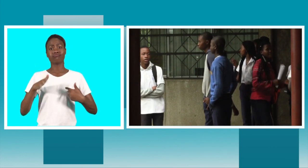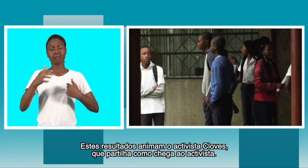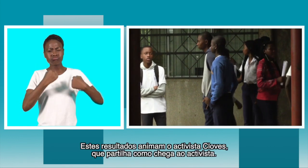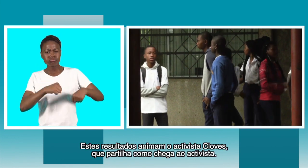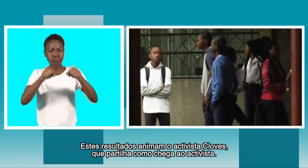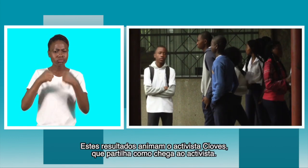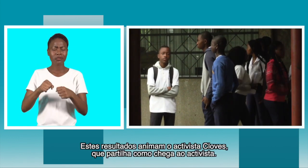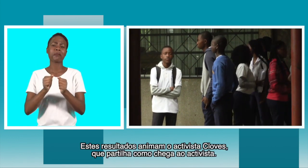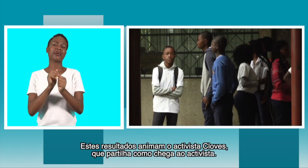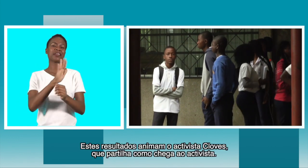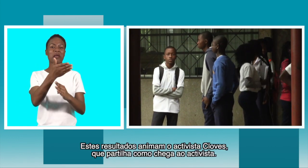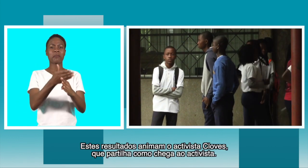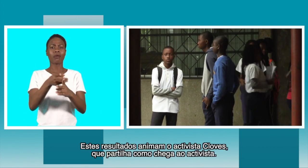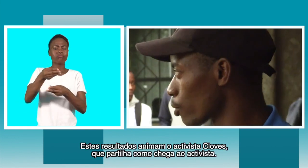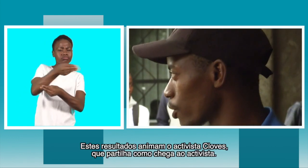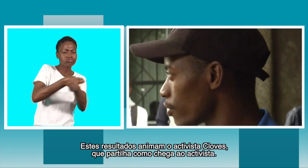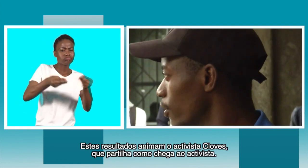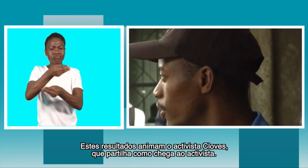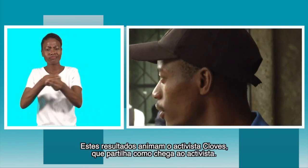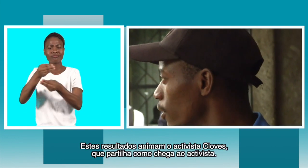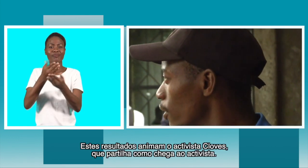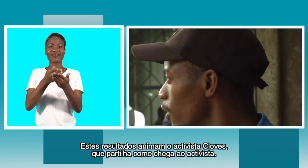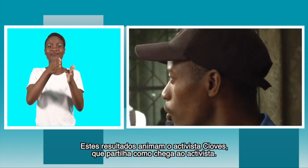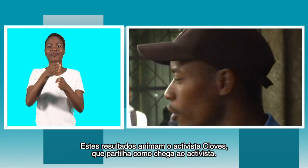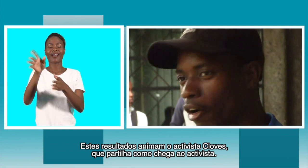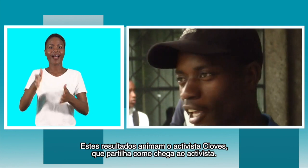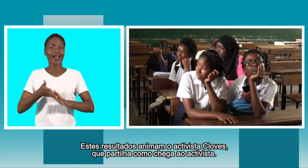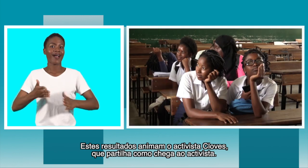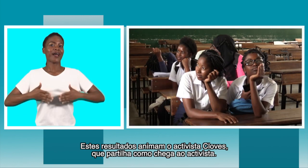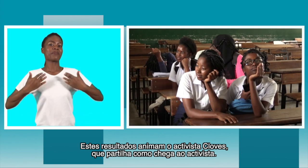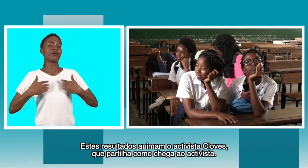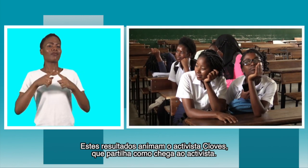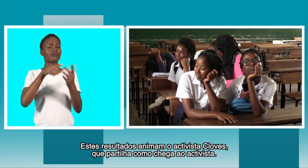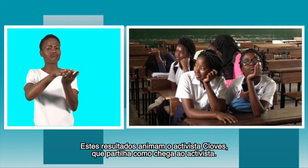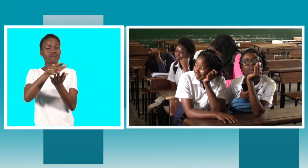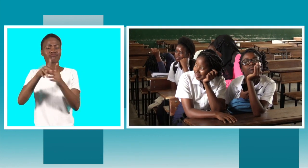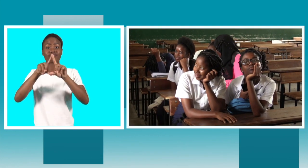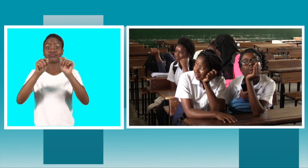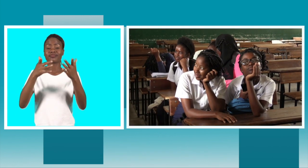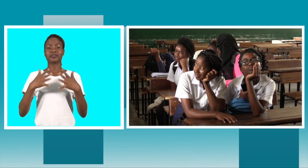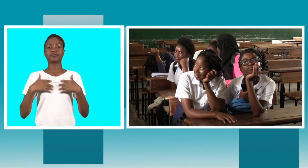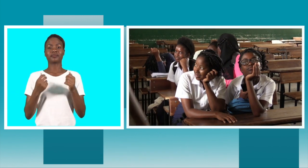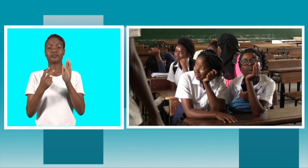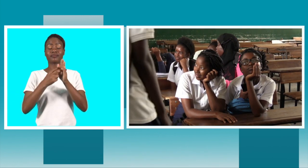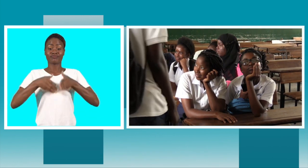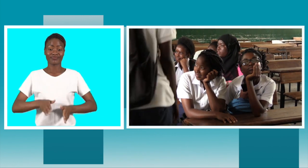Estes resultados animam o ativista Clóvis, que partilha como chega ao ativismo.